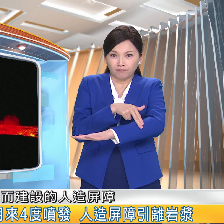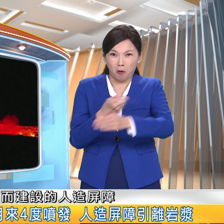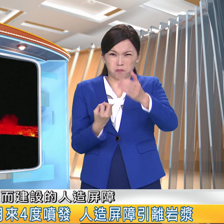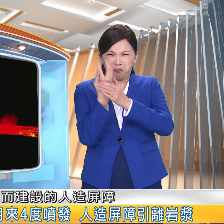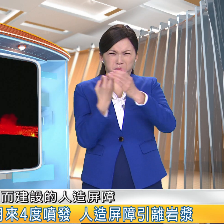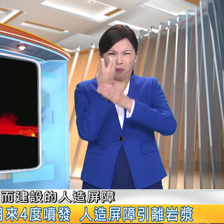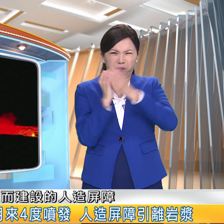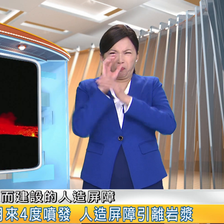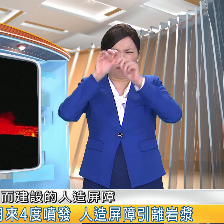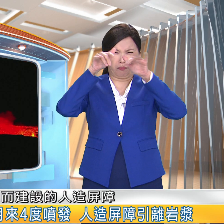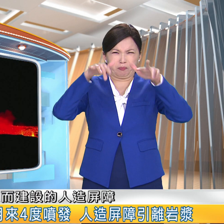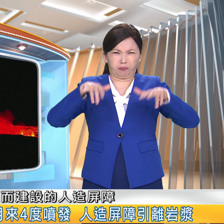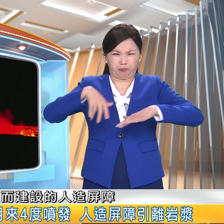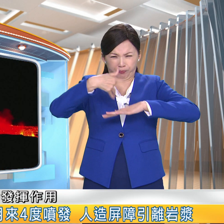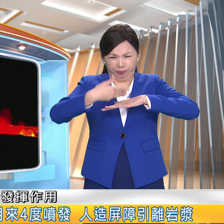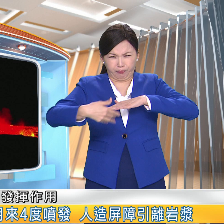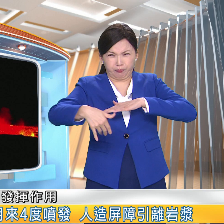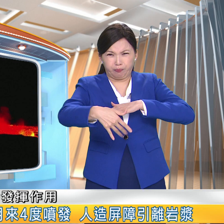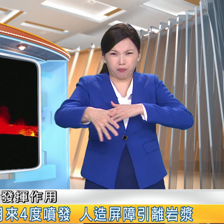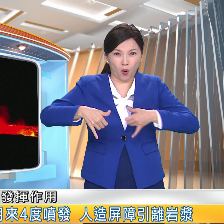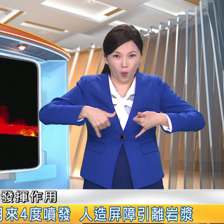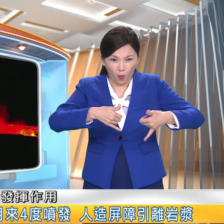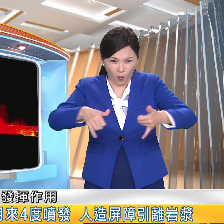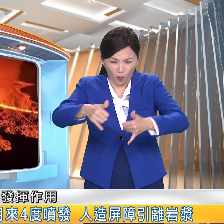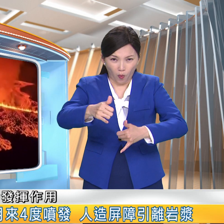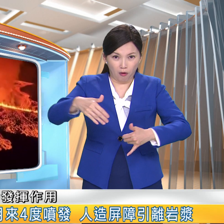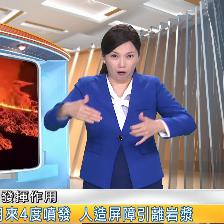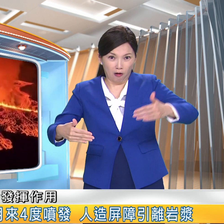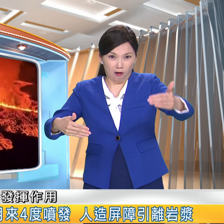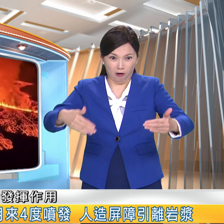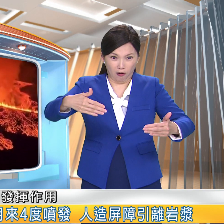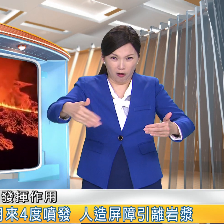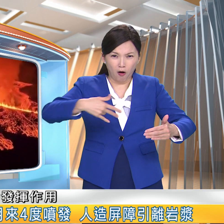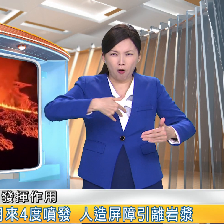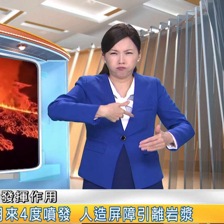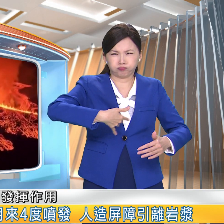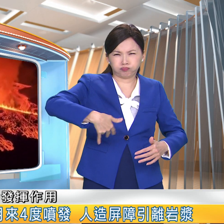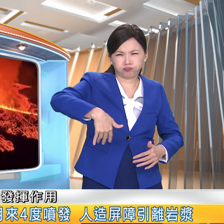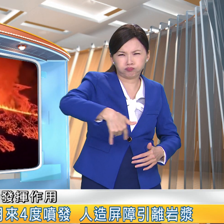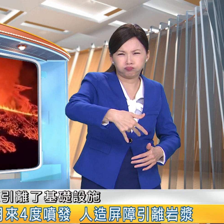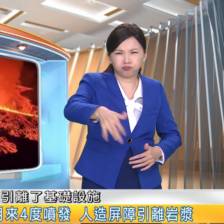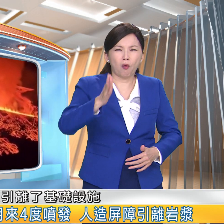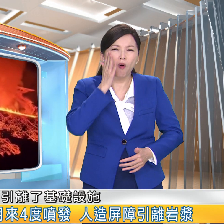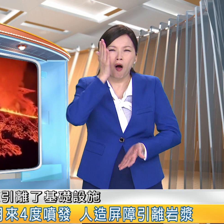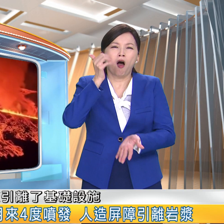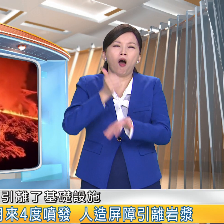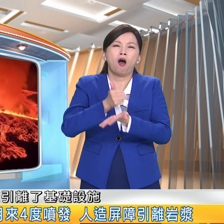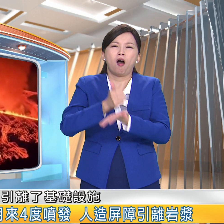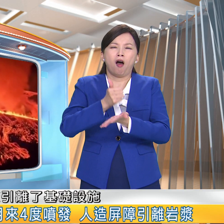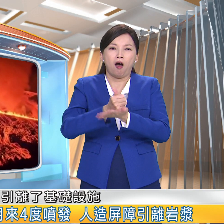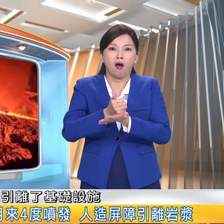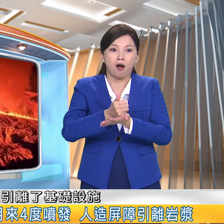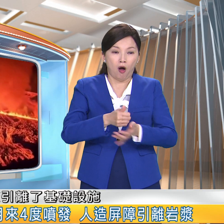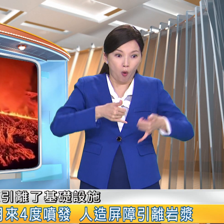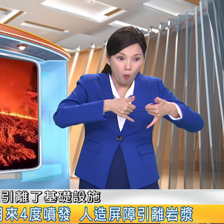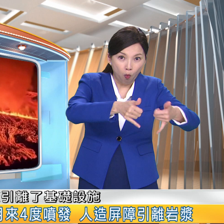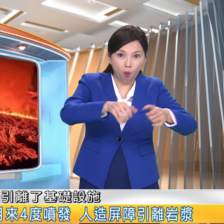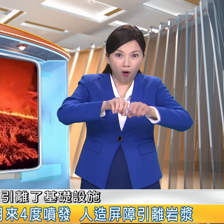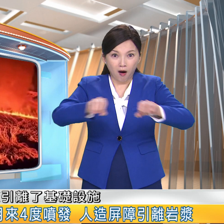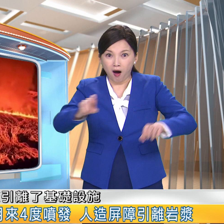造屏障，看来应该成功发挥了作用，成功的将岩浆引离了基